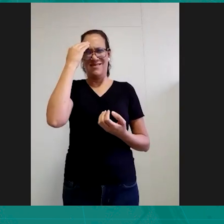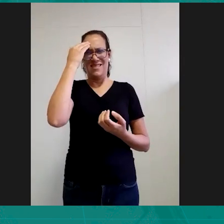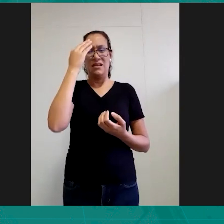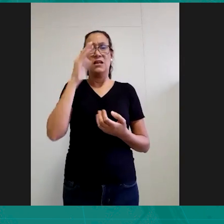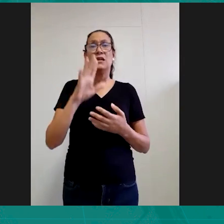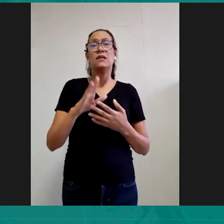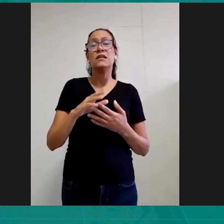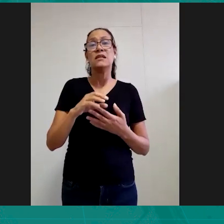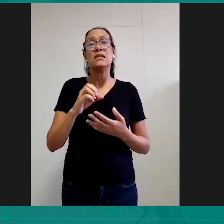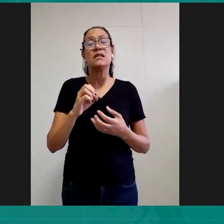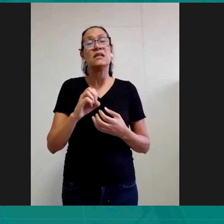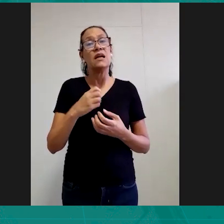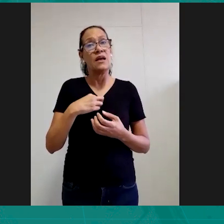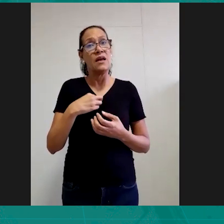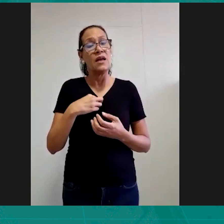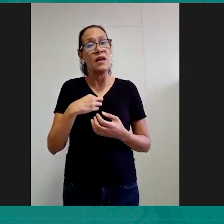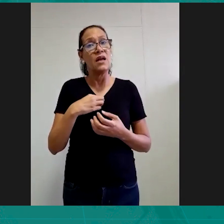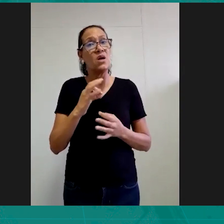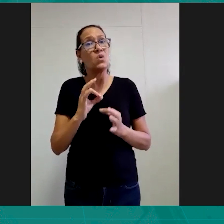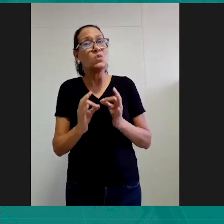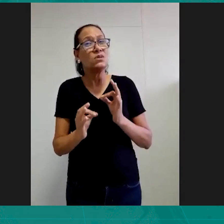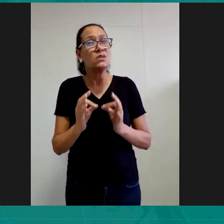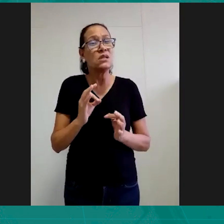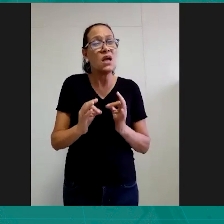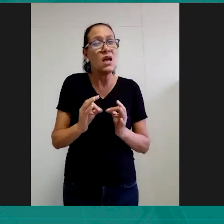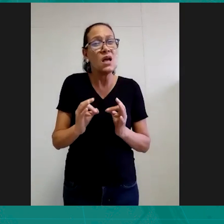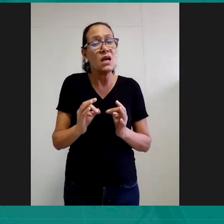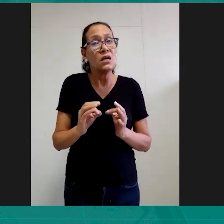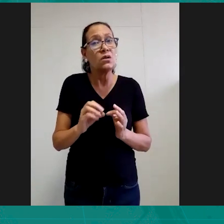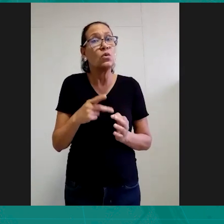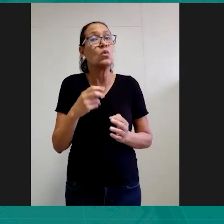A unção te dá paz,